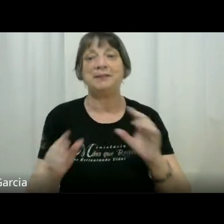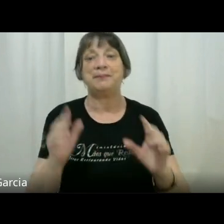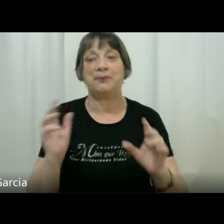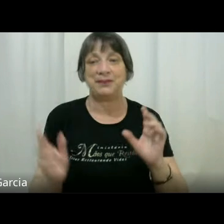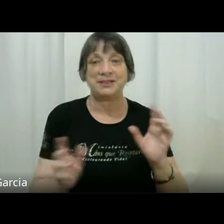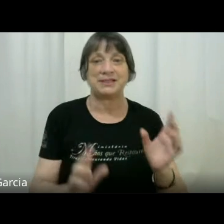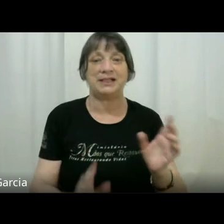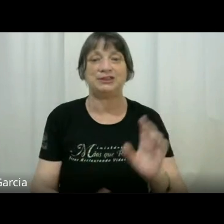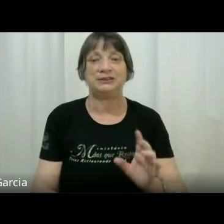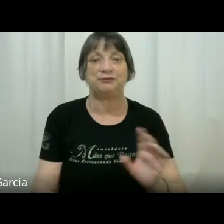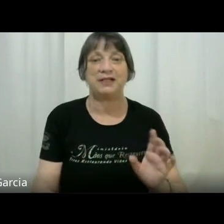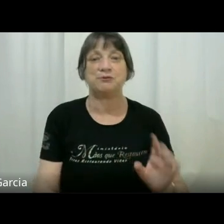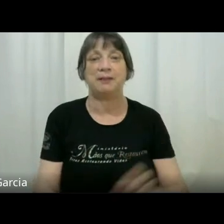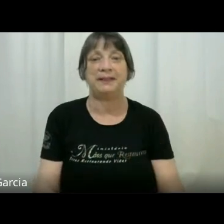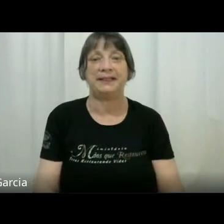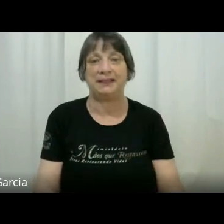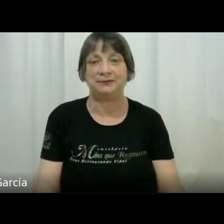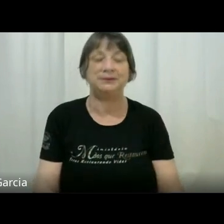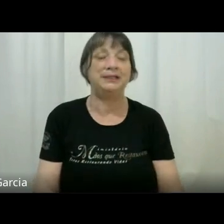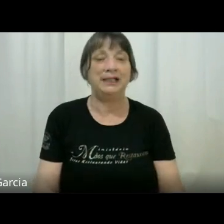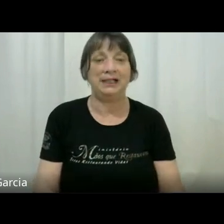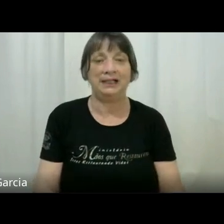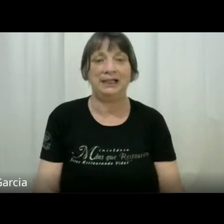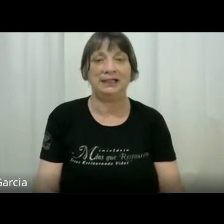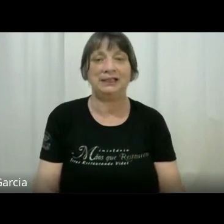e depois a gente faz um apanhado